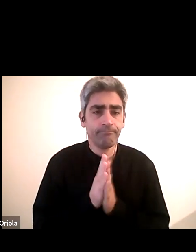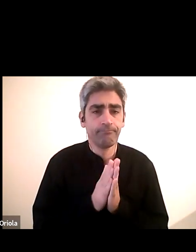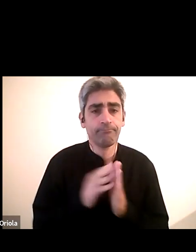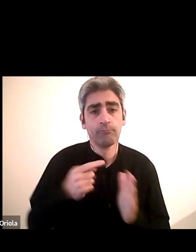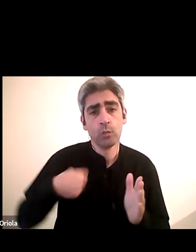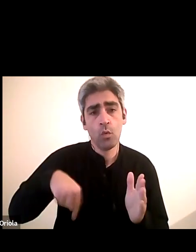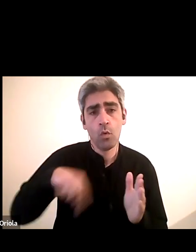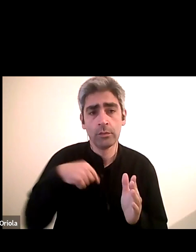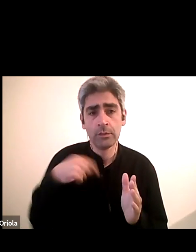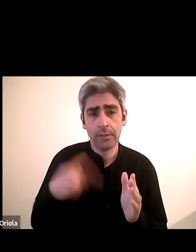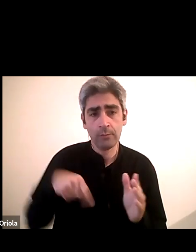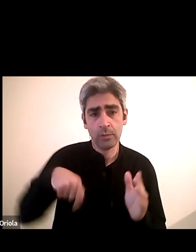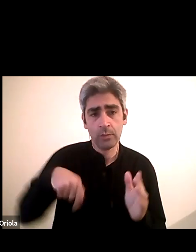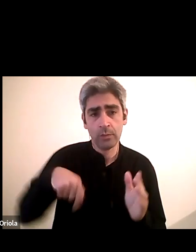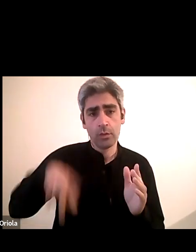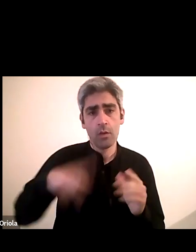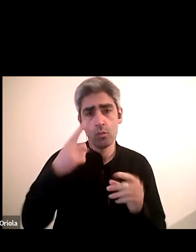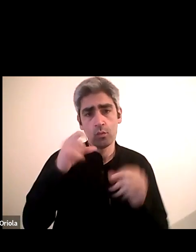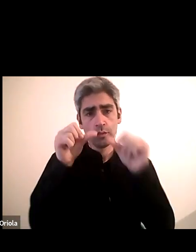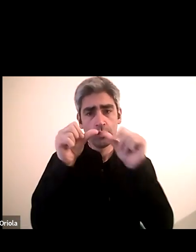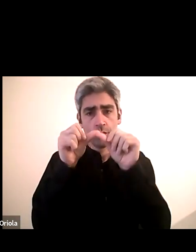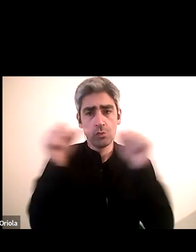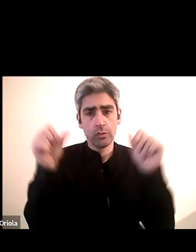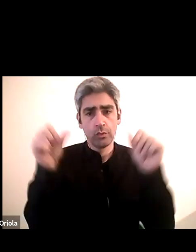nós temos em Portugal um sistema